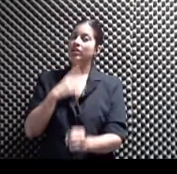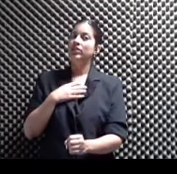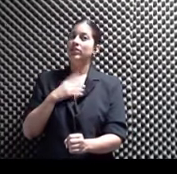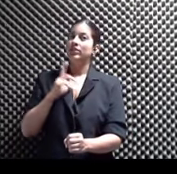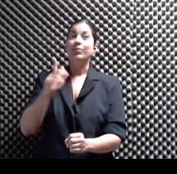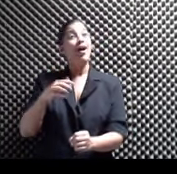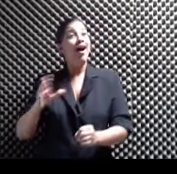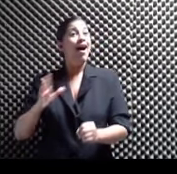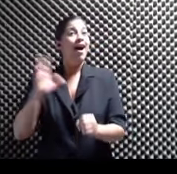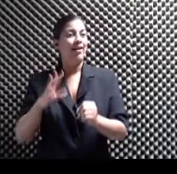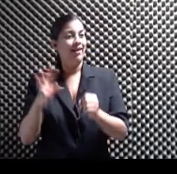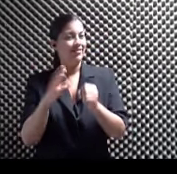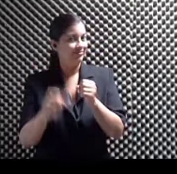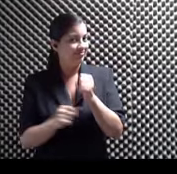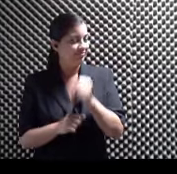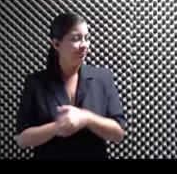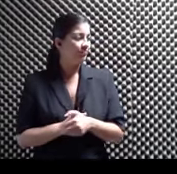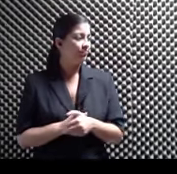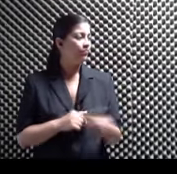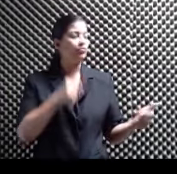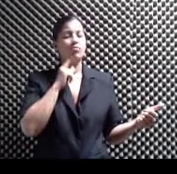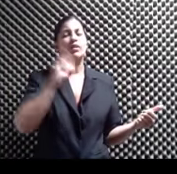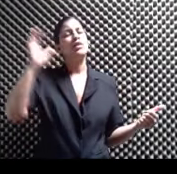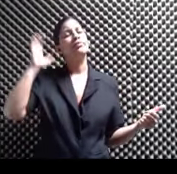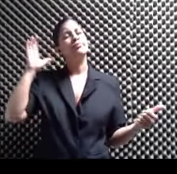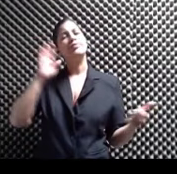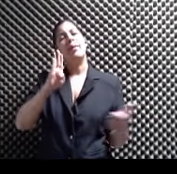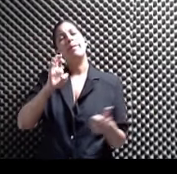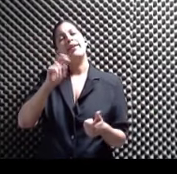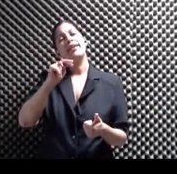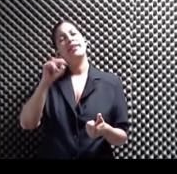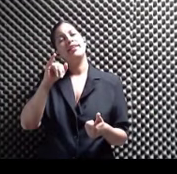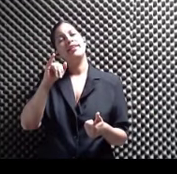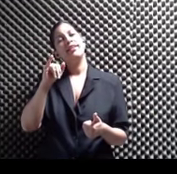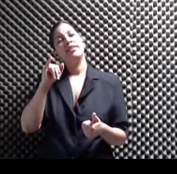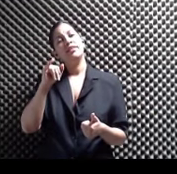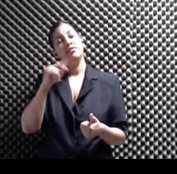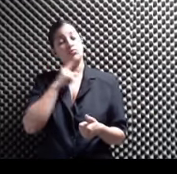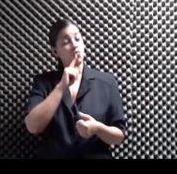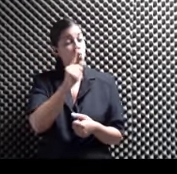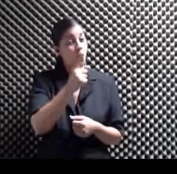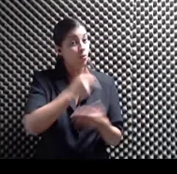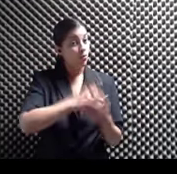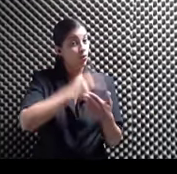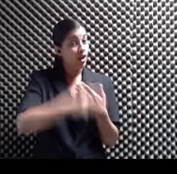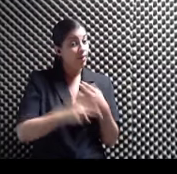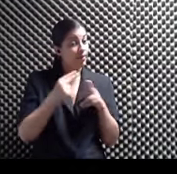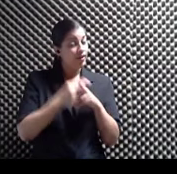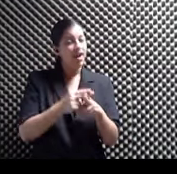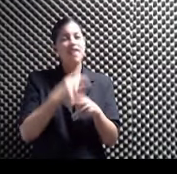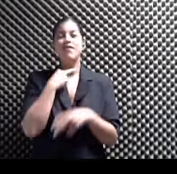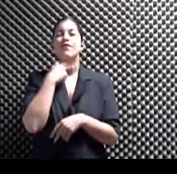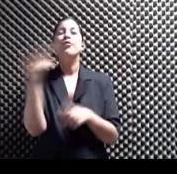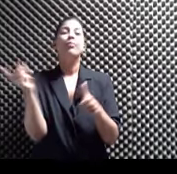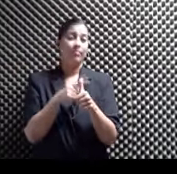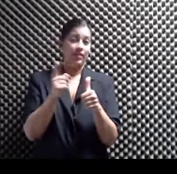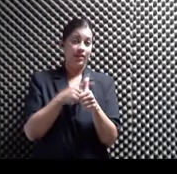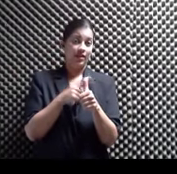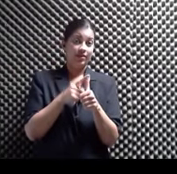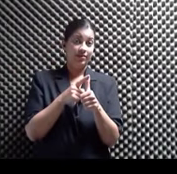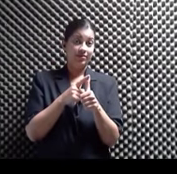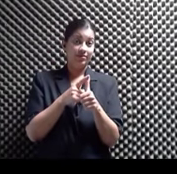que en ese tiempo Benny hizo un programa que se llamó Voz Primera, que fue originalmente con